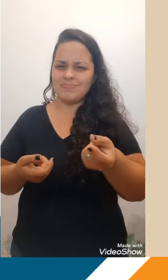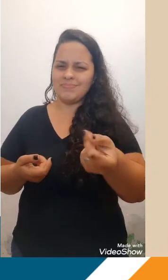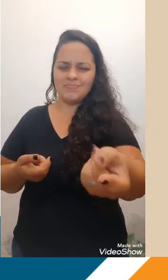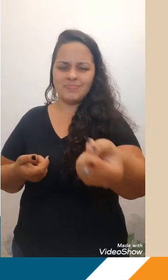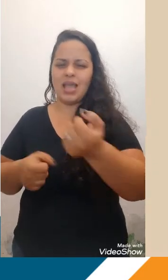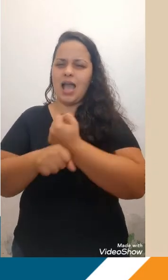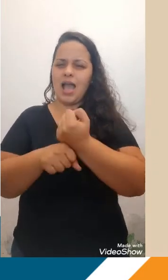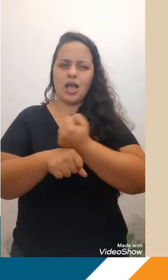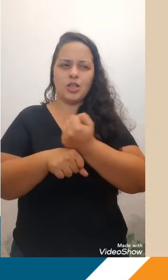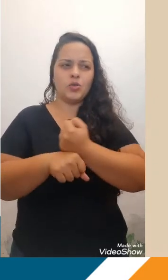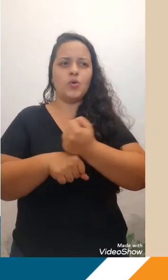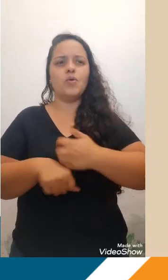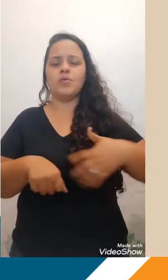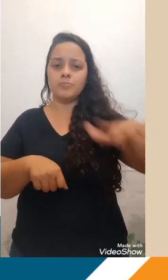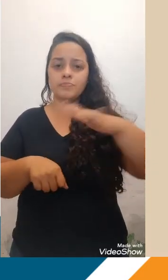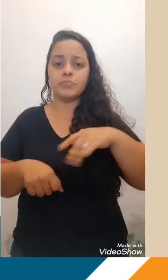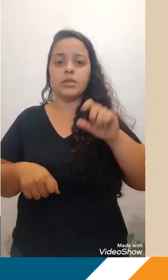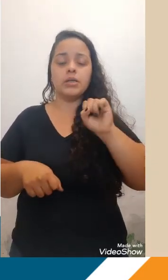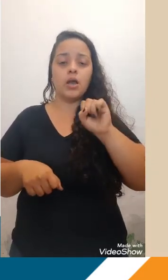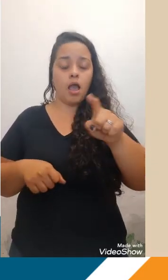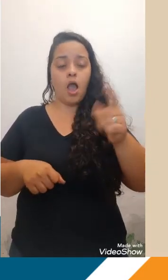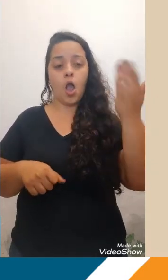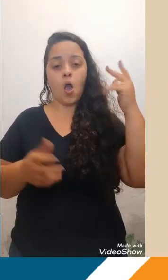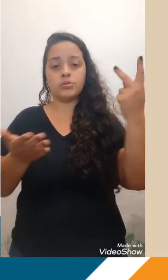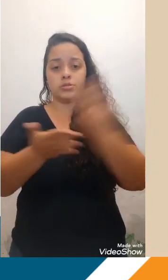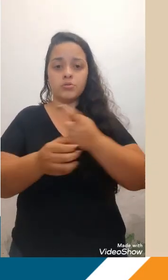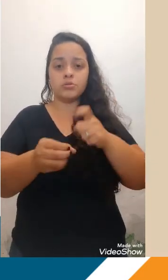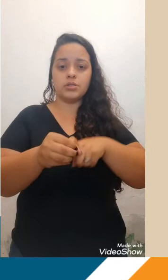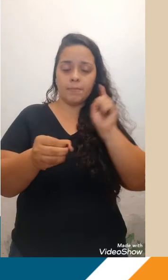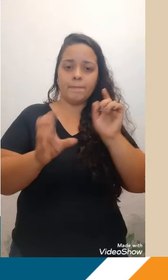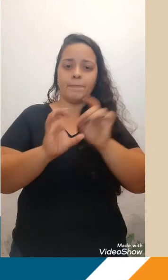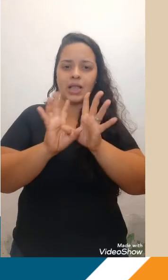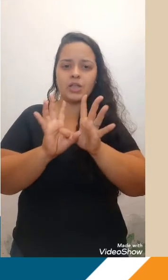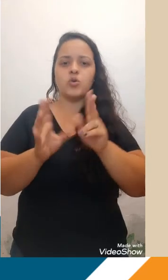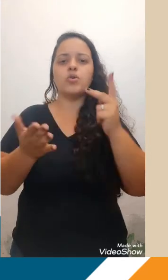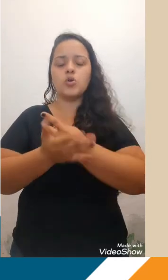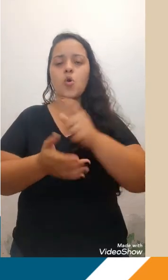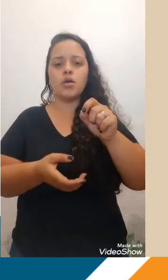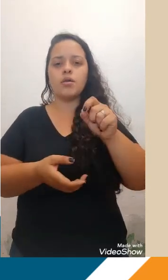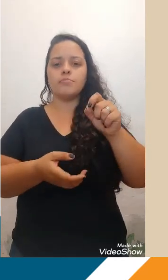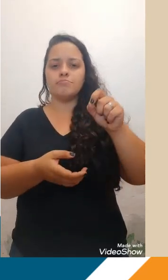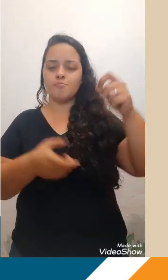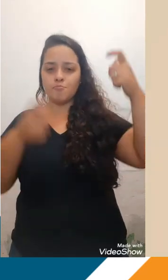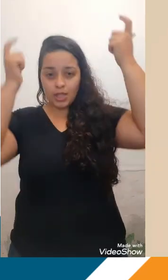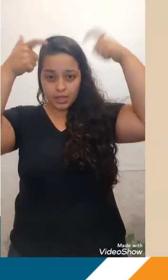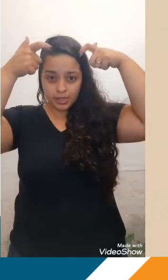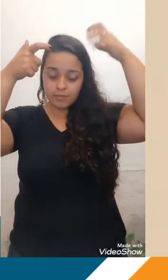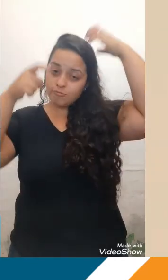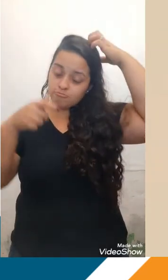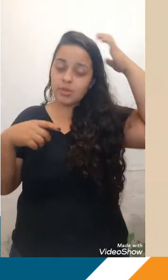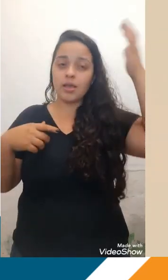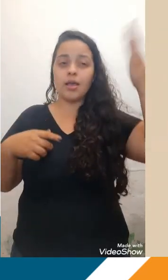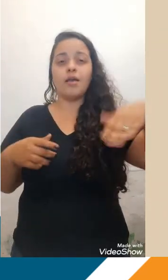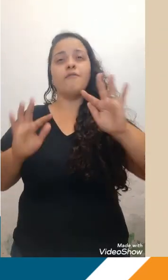anos. Dessalines, assim que proclamou a independência, instituiu uma monarquia, que teve curta duração, tendo seu